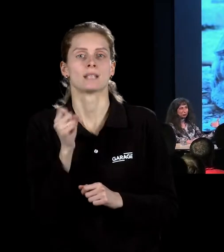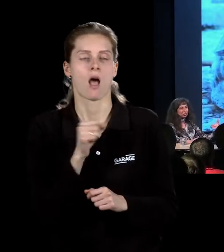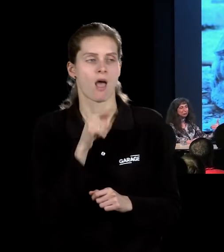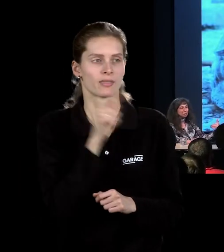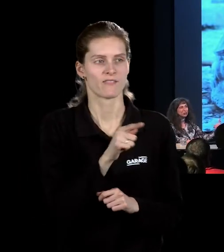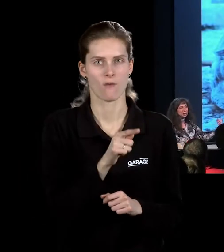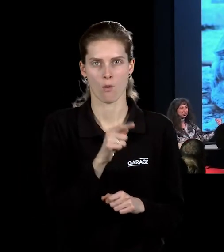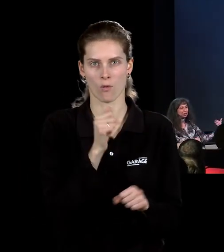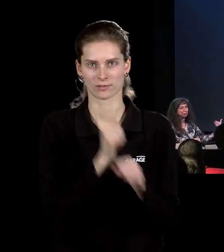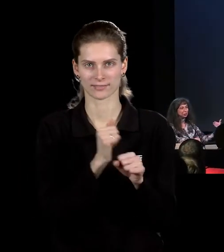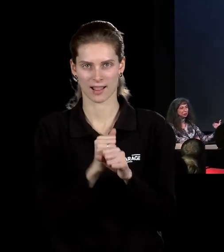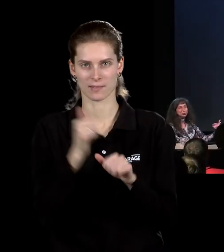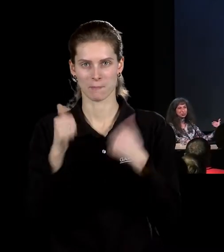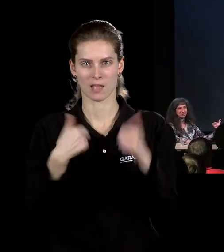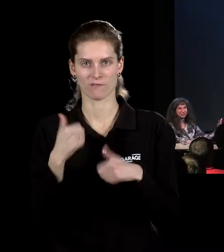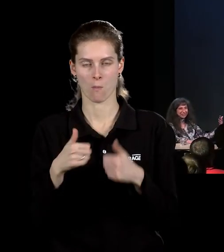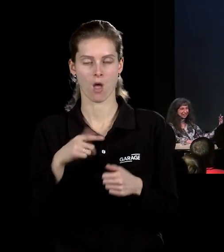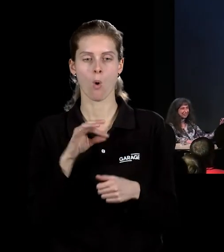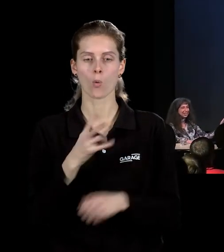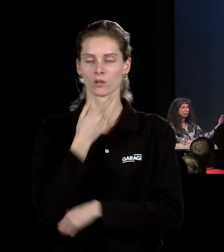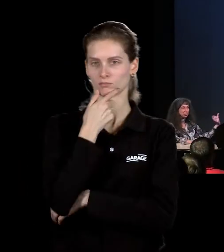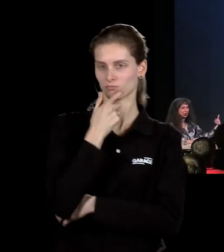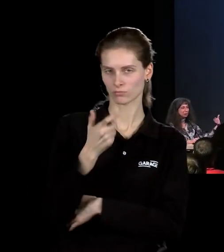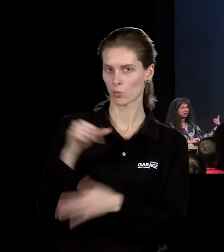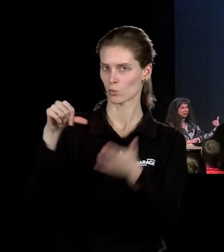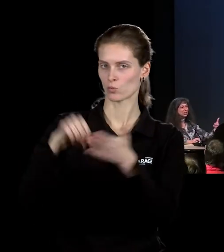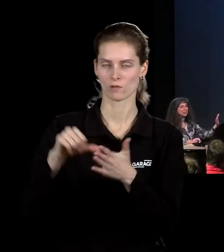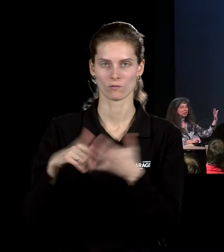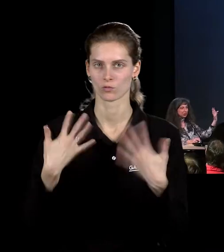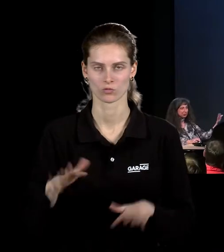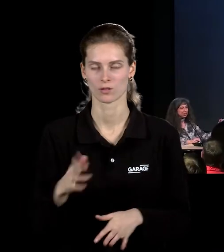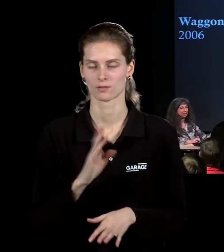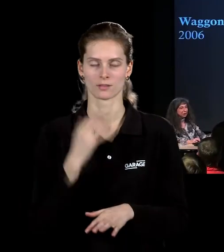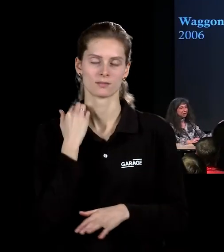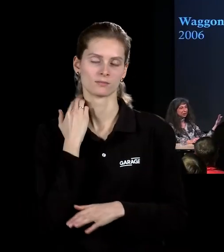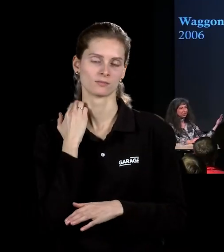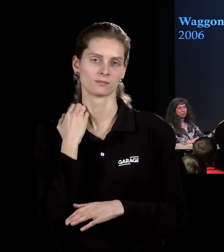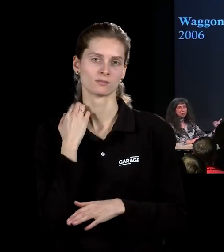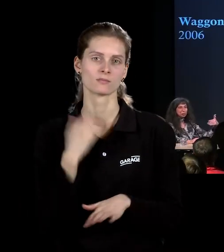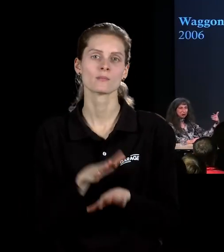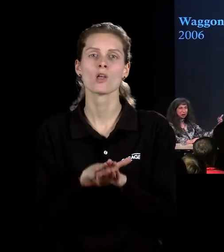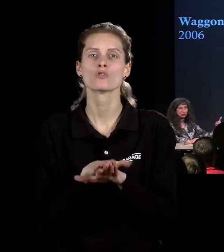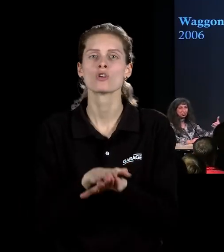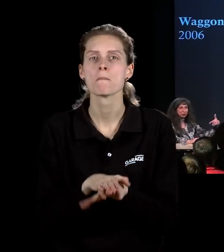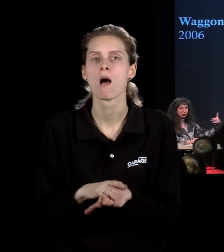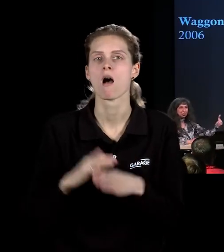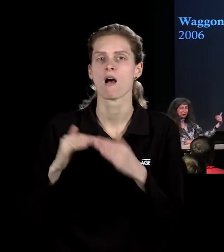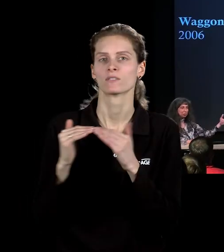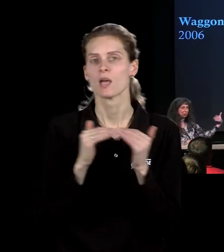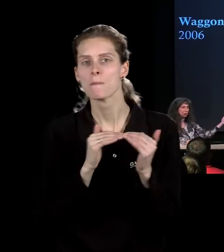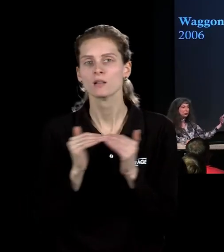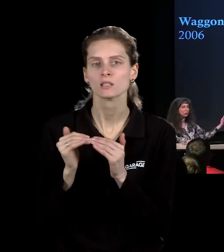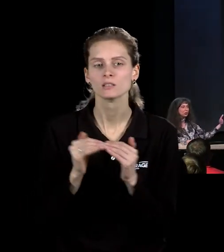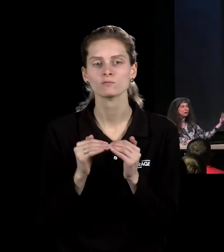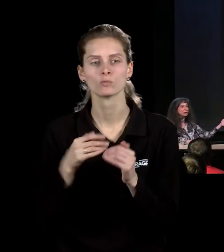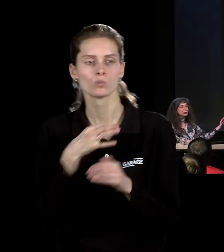делают перформанс, например, тащат на себе эту гору, да, как это, он черепаха, взаимодействует, как бы путешествует, то есть такой как